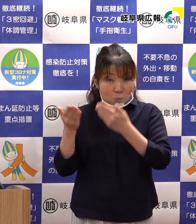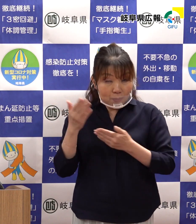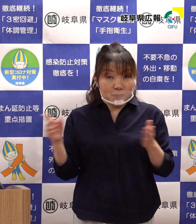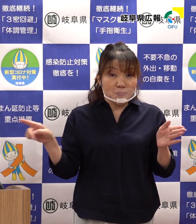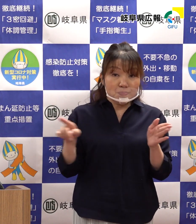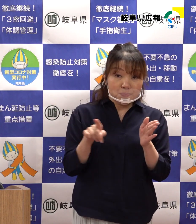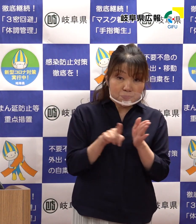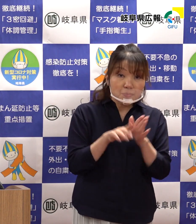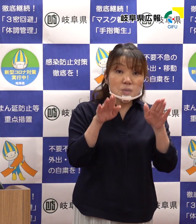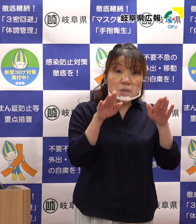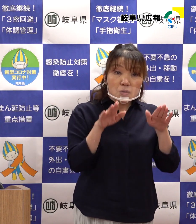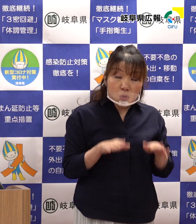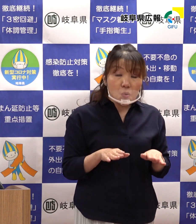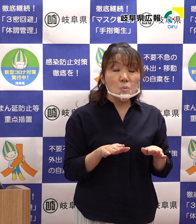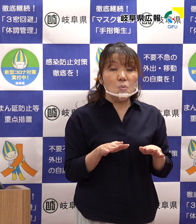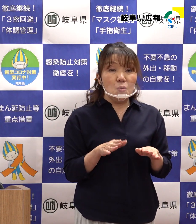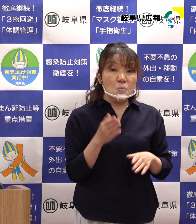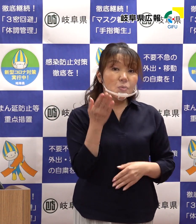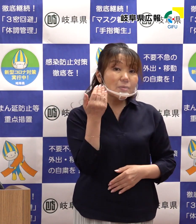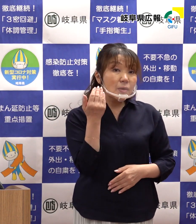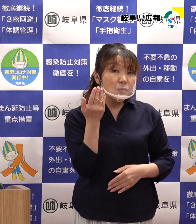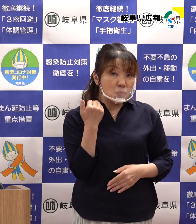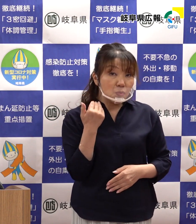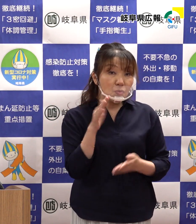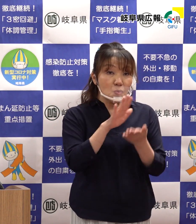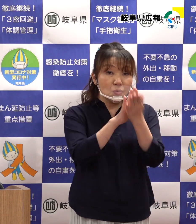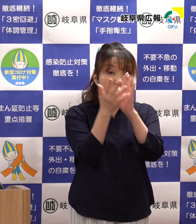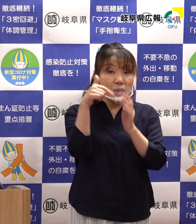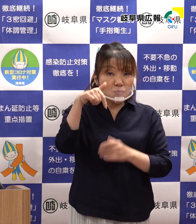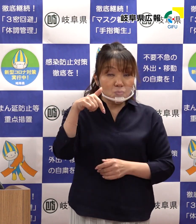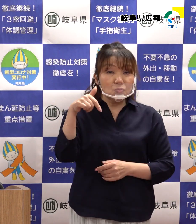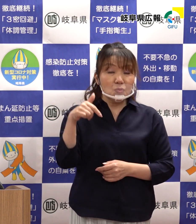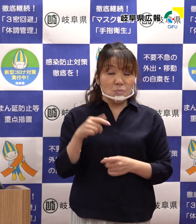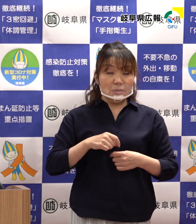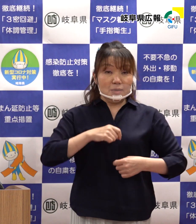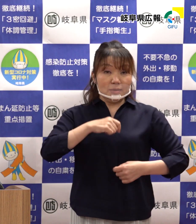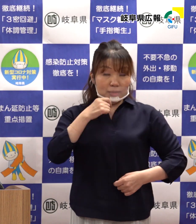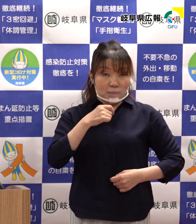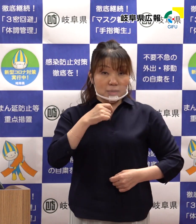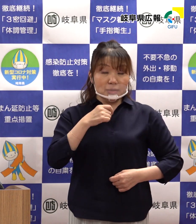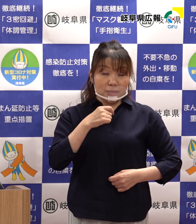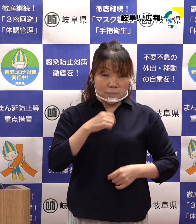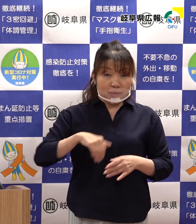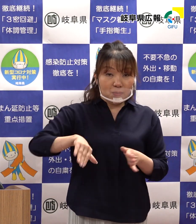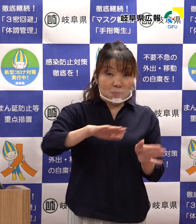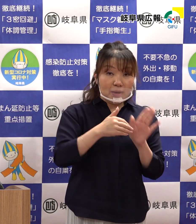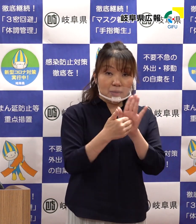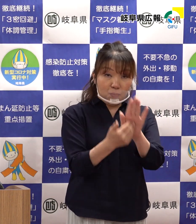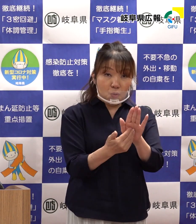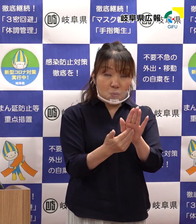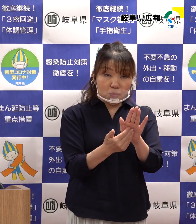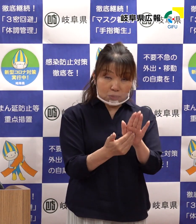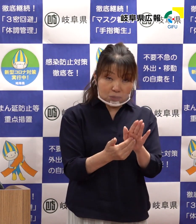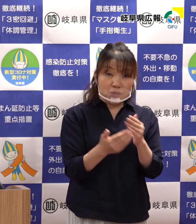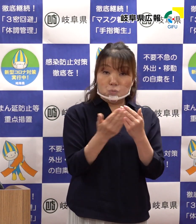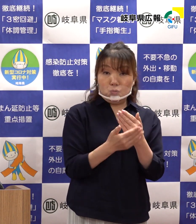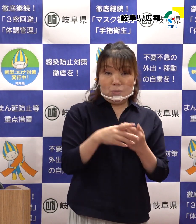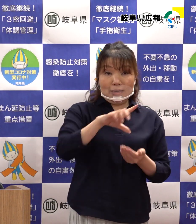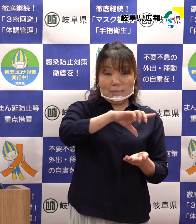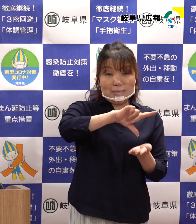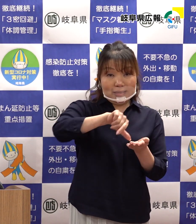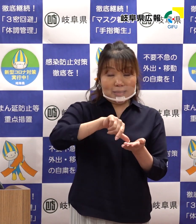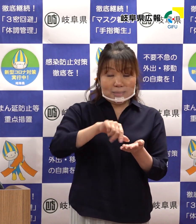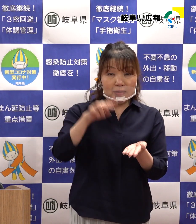日、先ほど政府として正式に、指定を決定していただいたということでありま